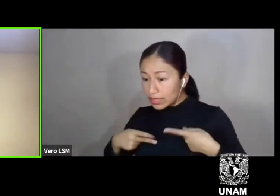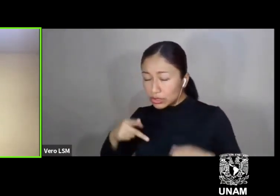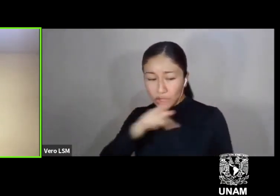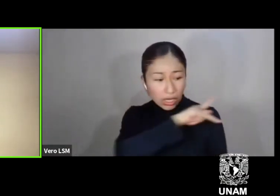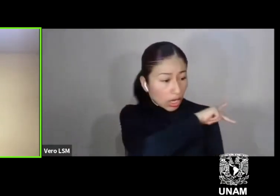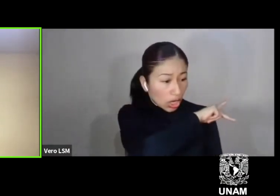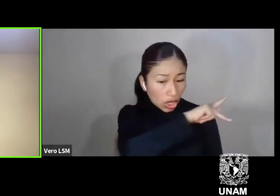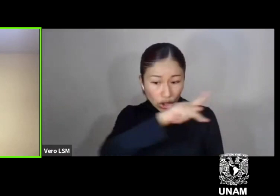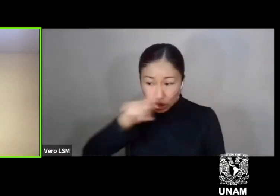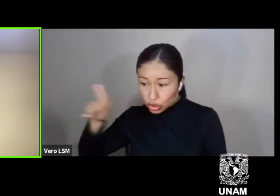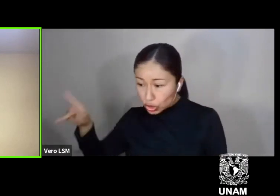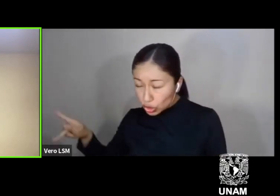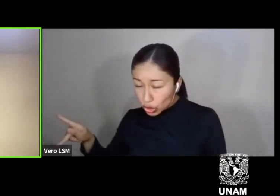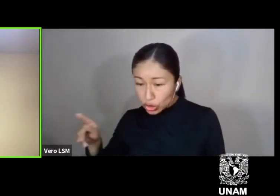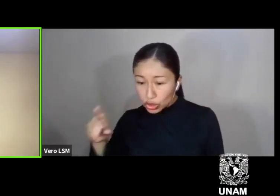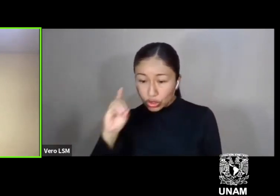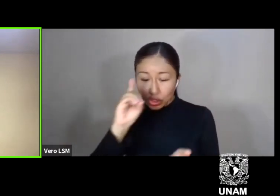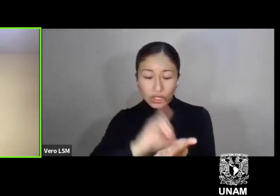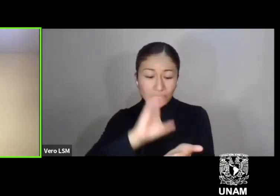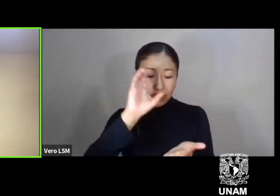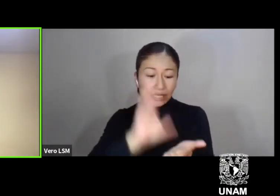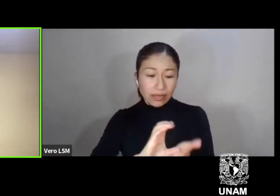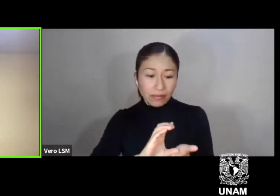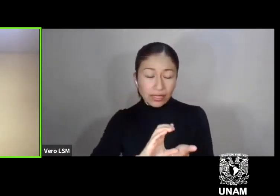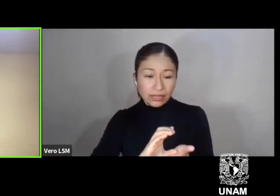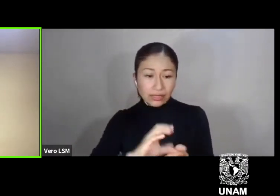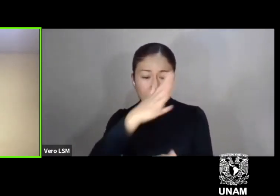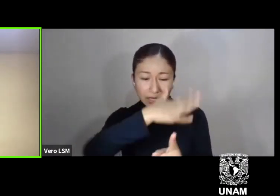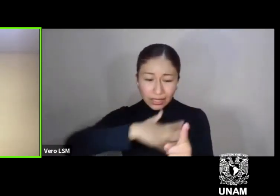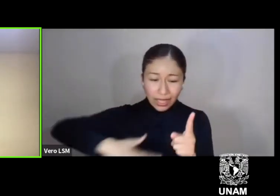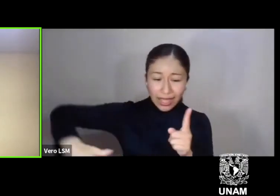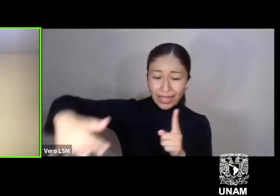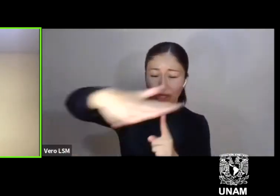sistema civilizatorio que vivimos.